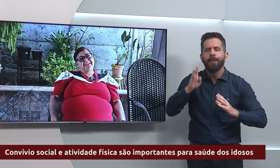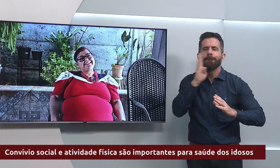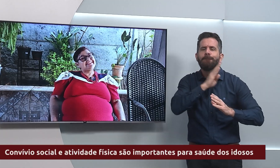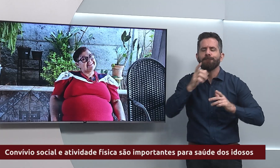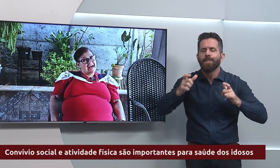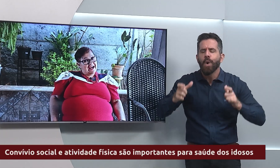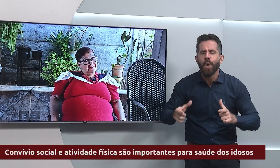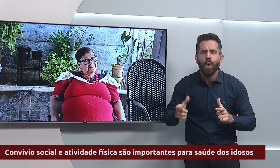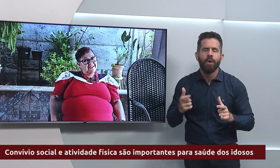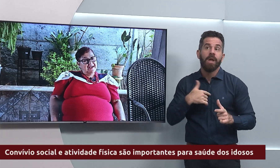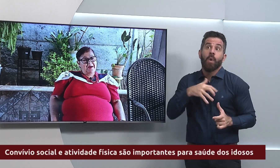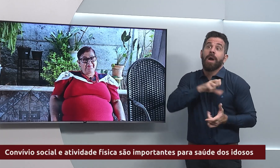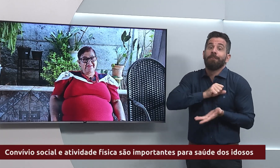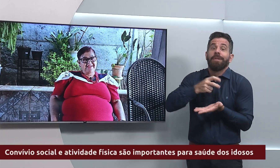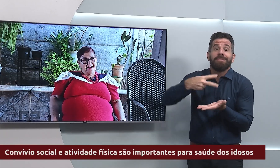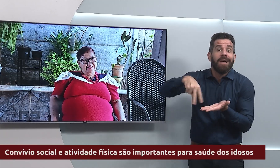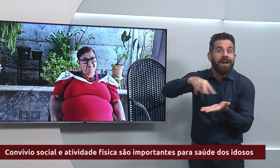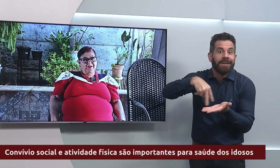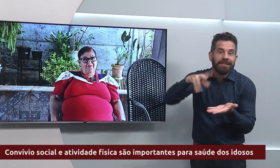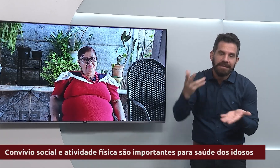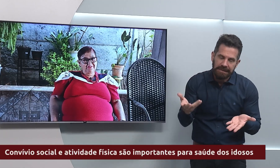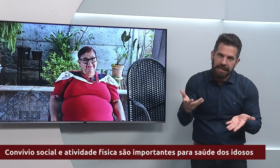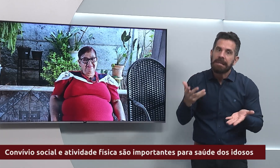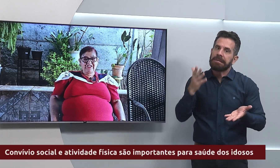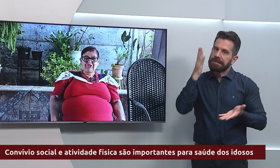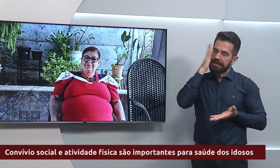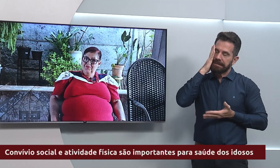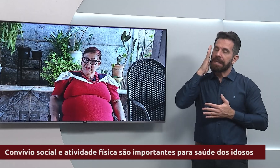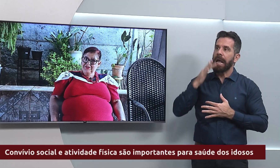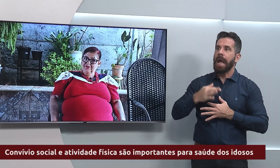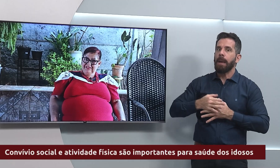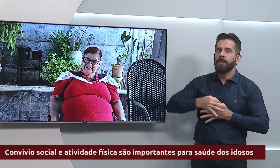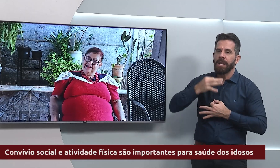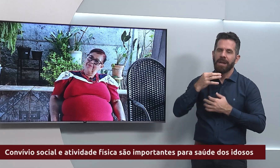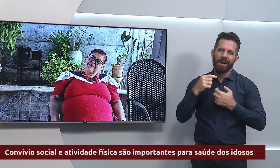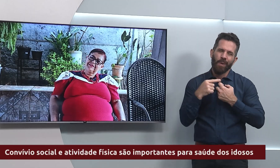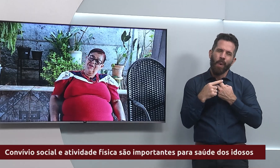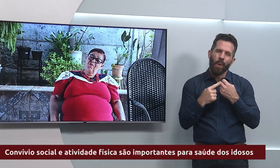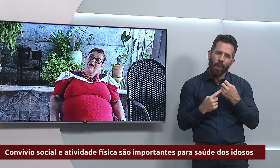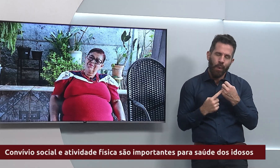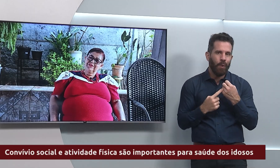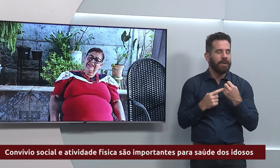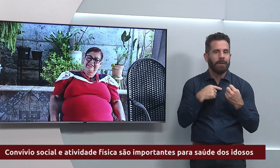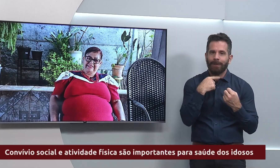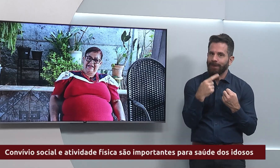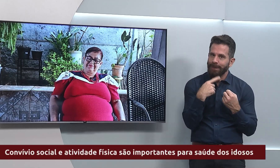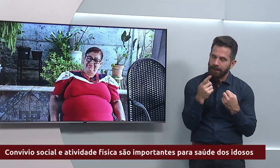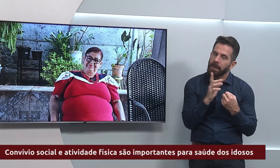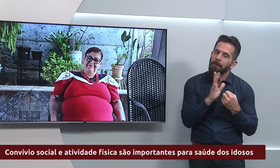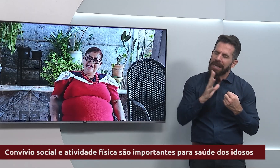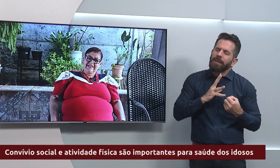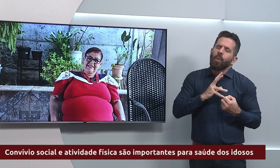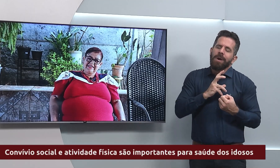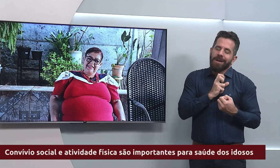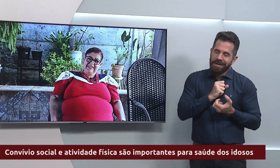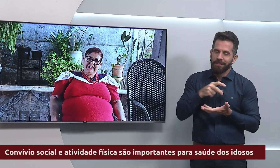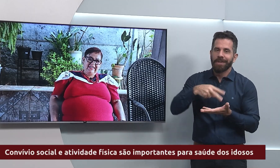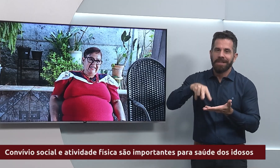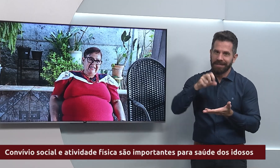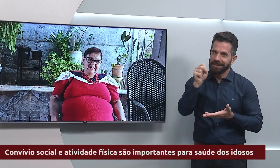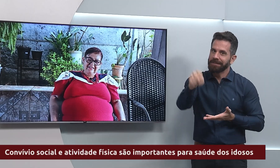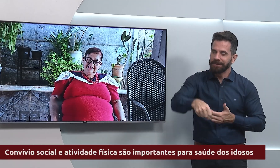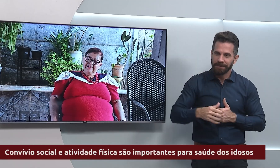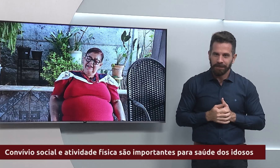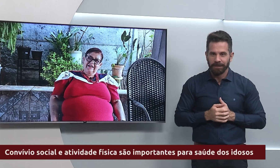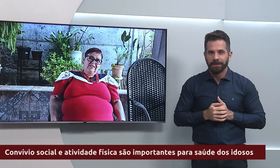adoro dançar, apesar que a minha coluna não deixa muito eu dançar, mas eu amo dançar.